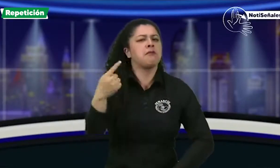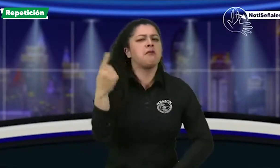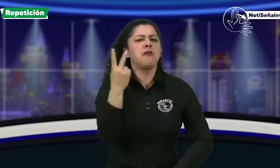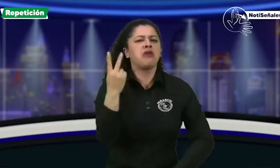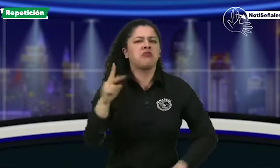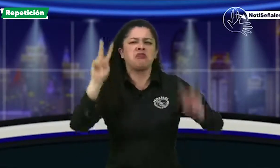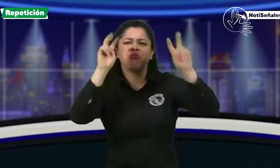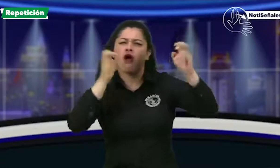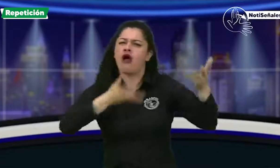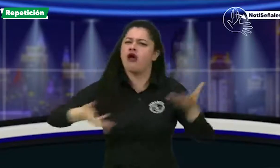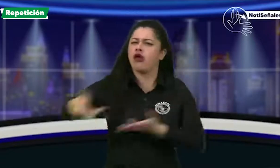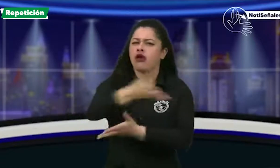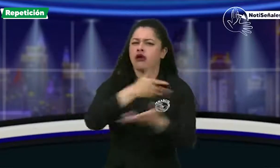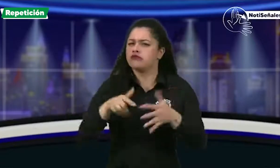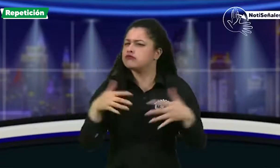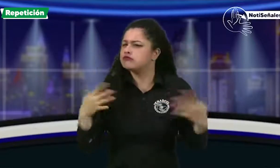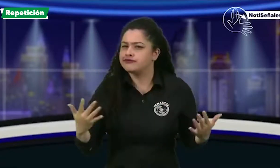estaremos comentando